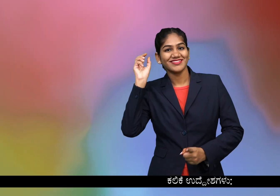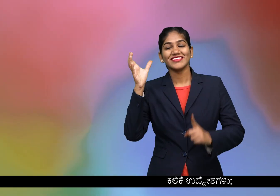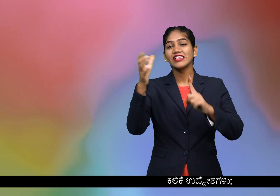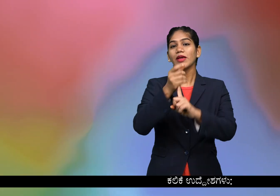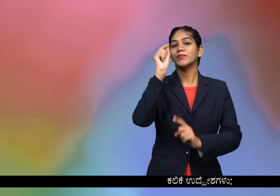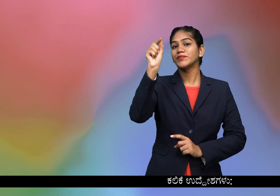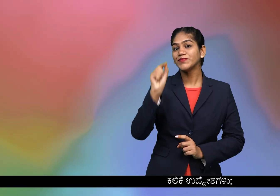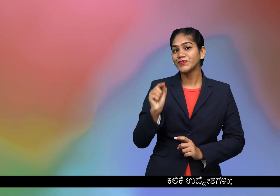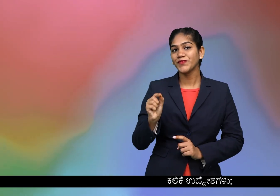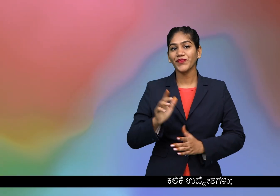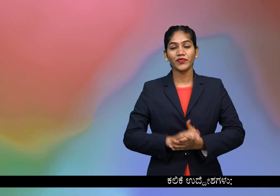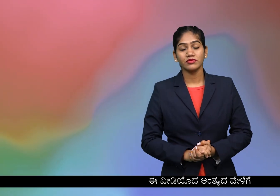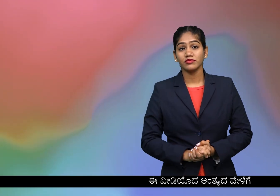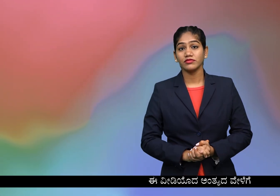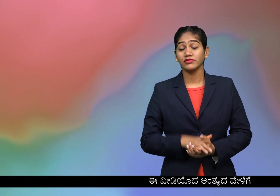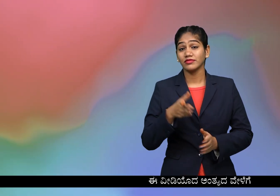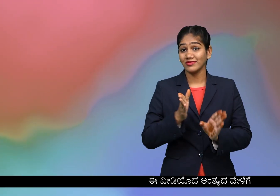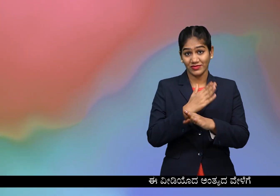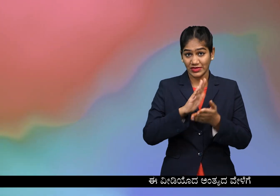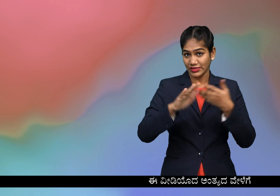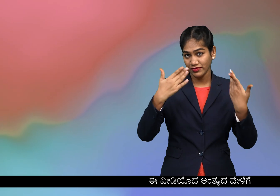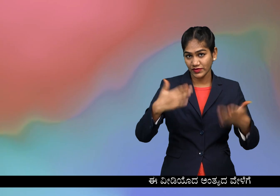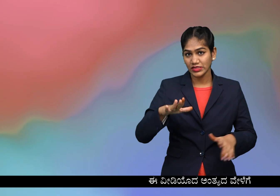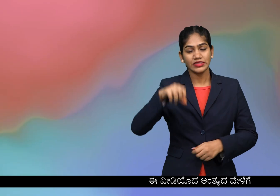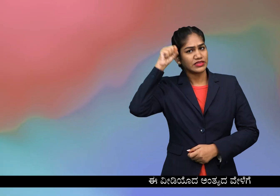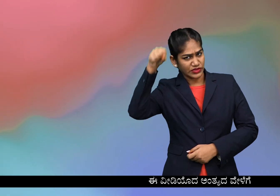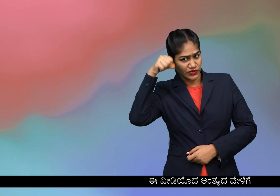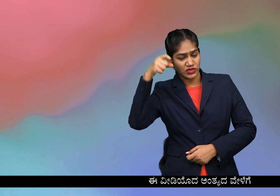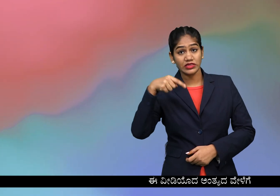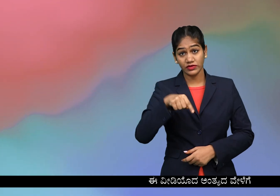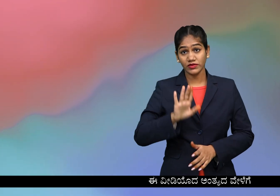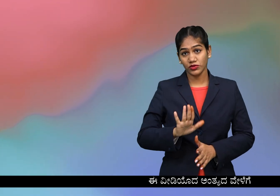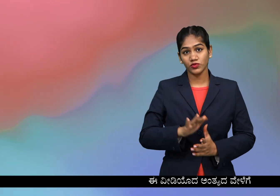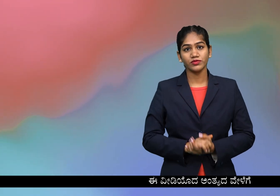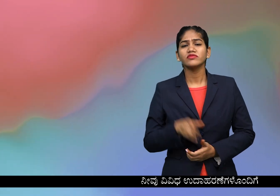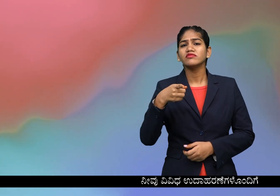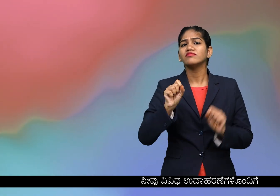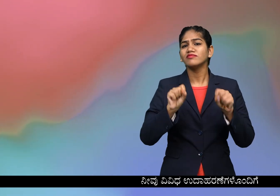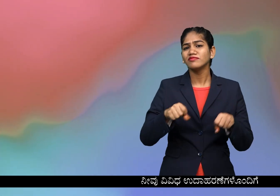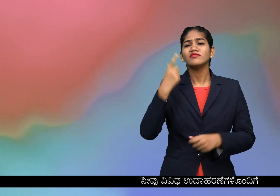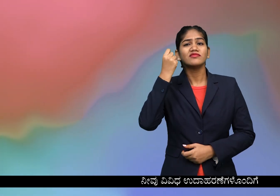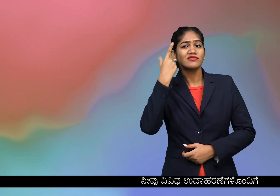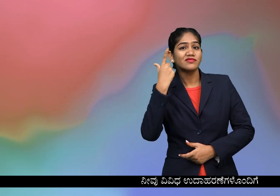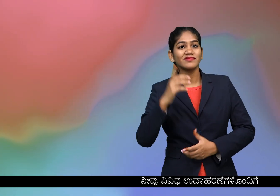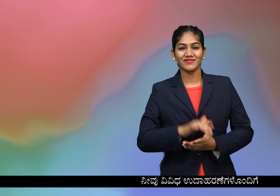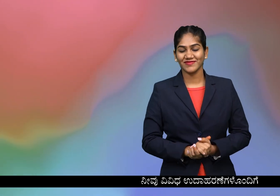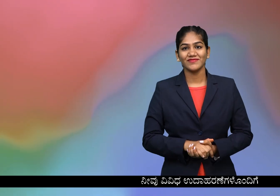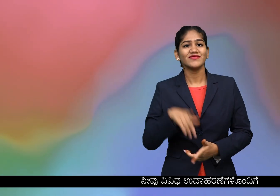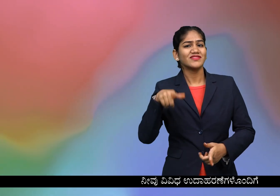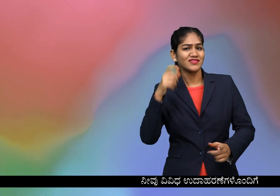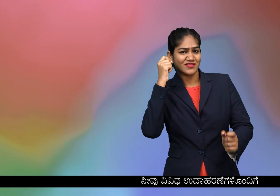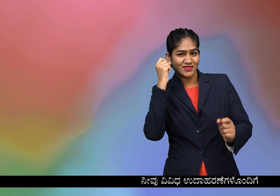ಕಲಿಕೆಯ ಉದ್ದೇಶಗಳನ್ನ ನೋಡೋಣ. ಈ ವಿಡಿಯೋದ ಅಂತ್ಯದ ವೇಳೆಗೆ ನೀವು ವಿವಿಧ